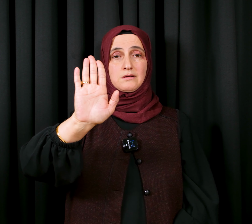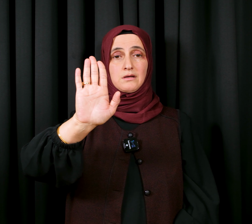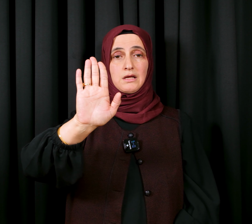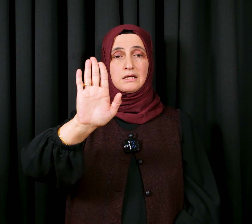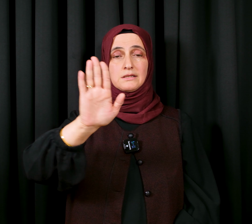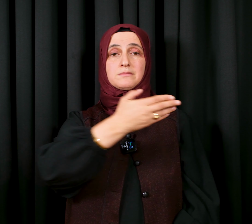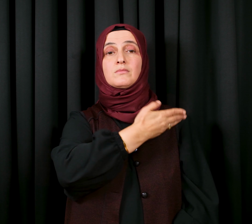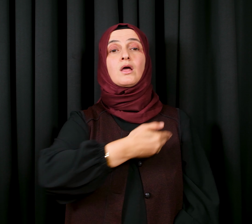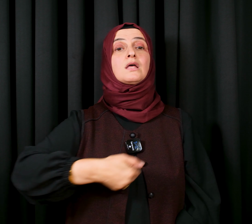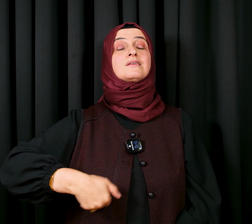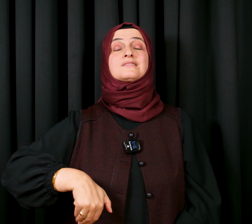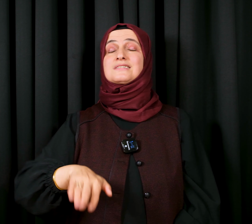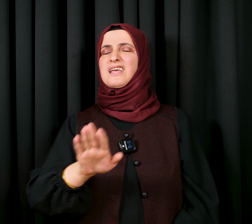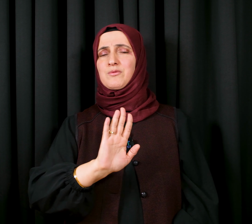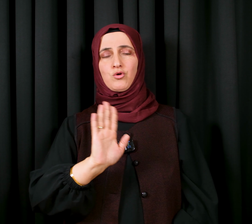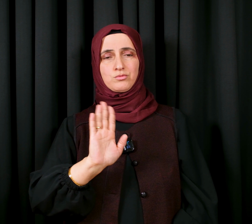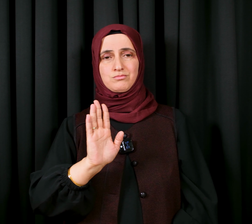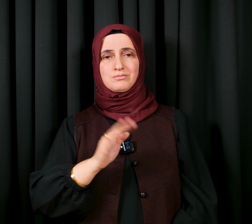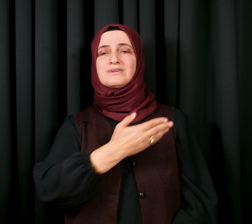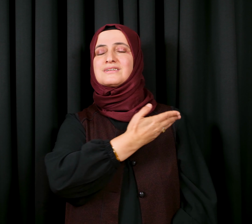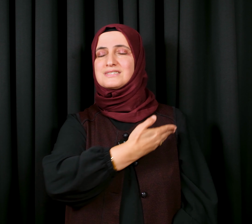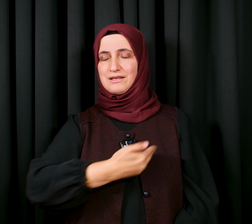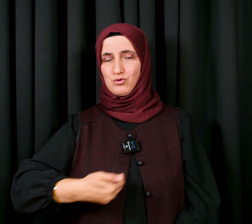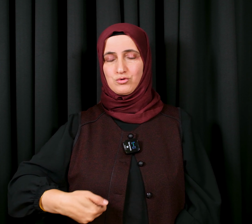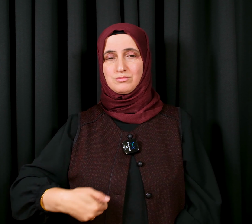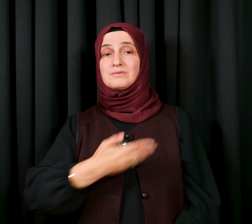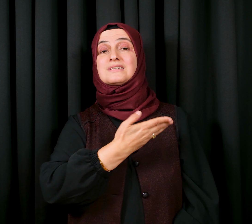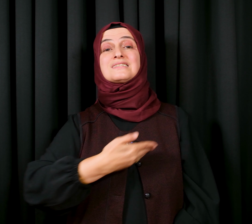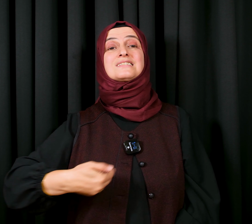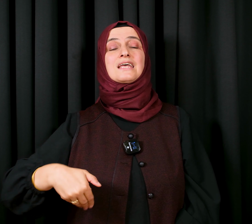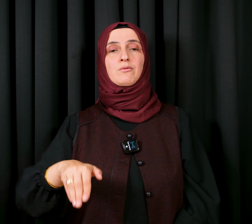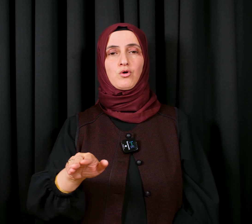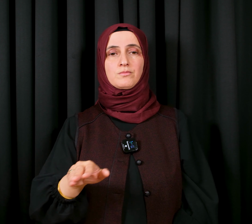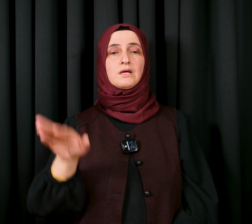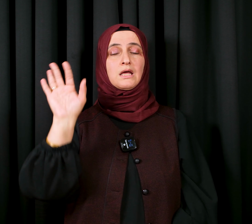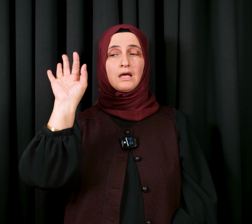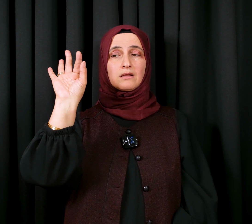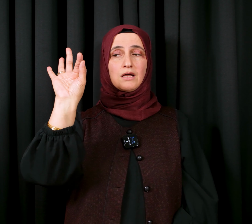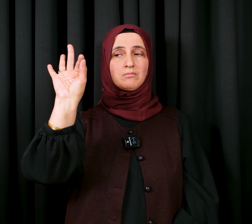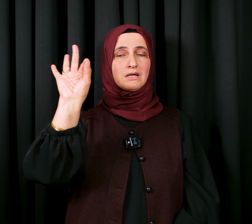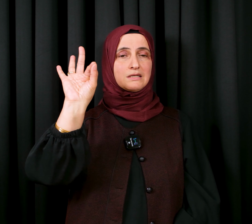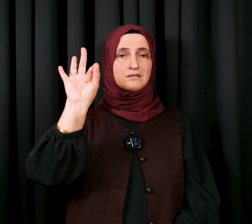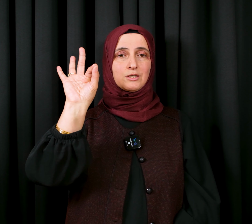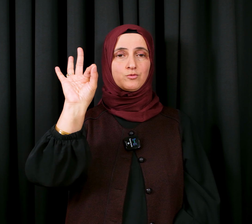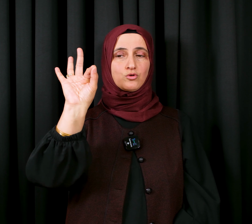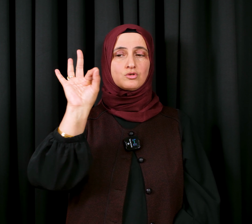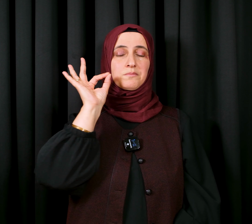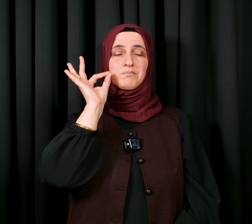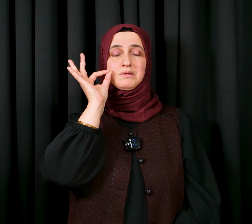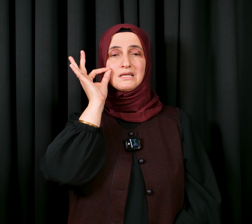ekledim. Sevmiyorum. Seviyorum. Sevmiyorum. Damla hareketini yapıyoruz. Bir